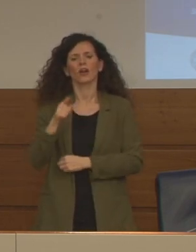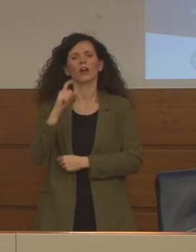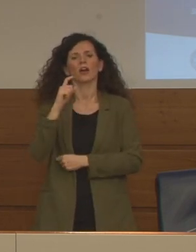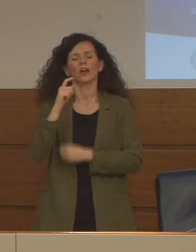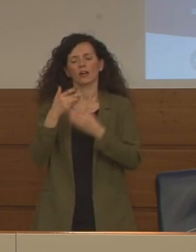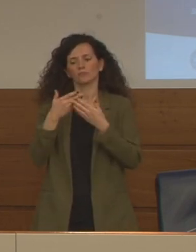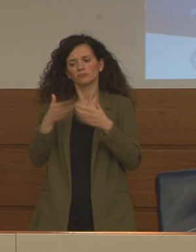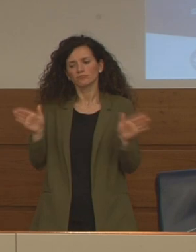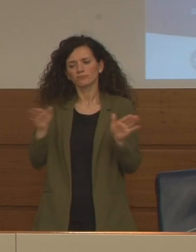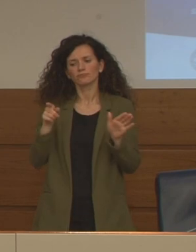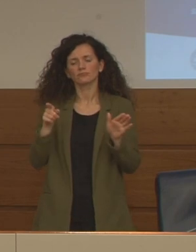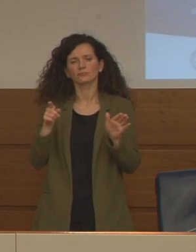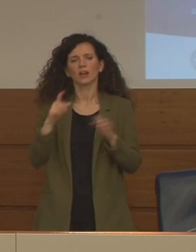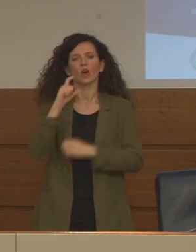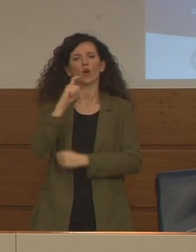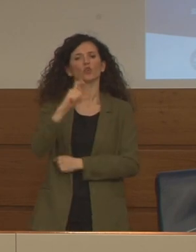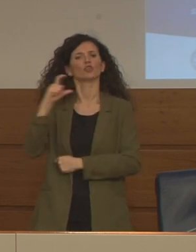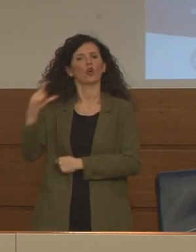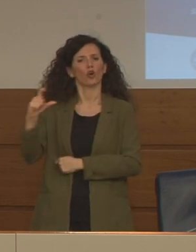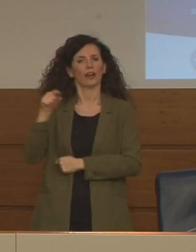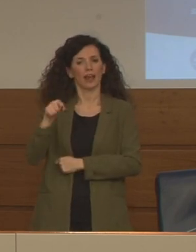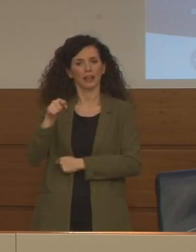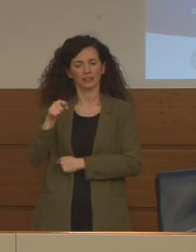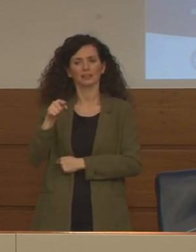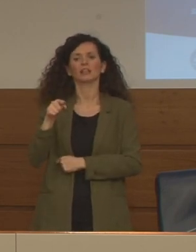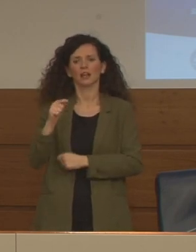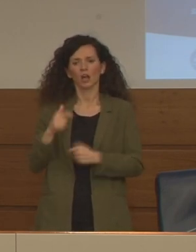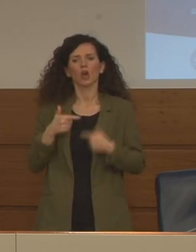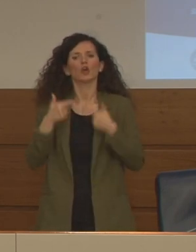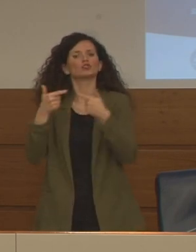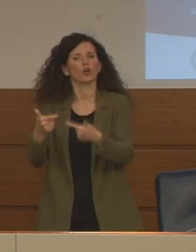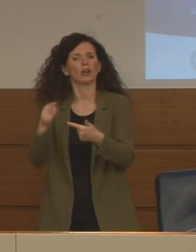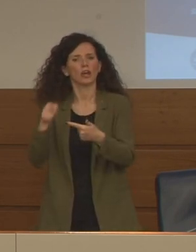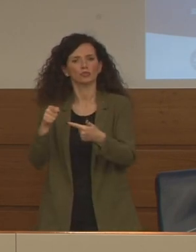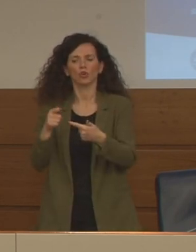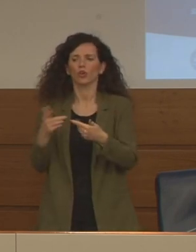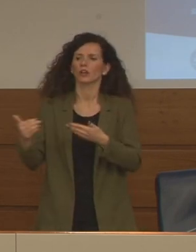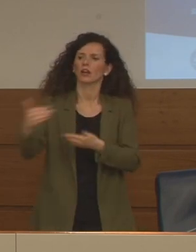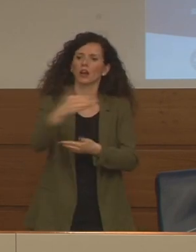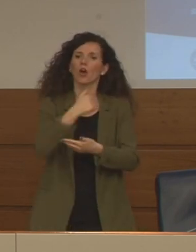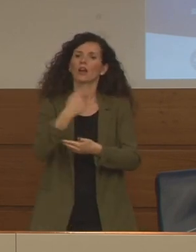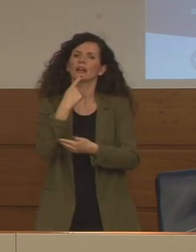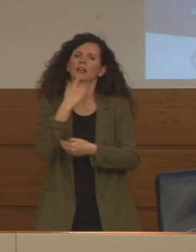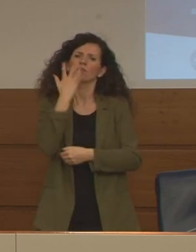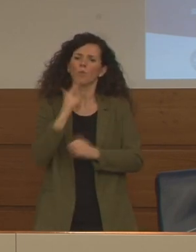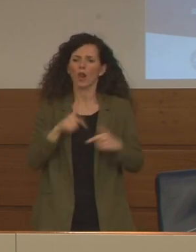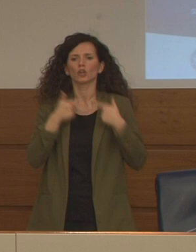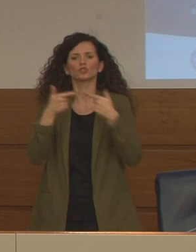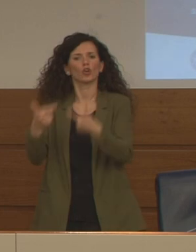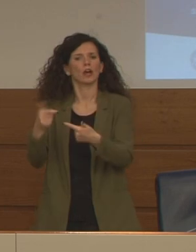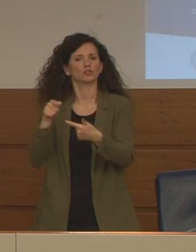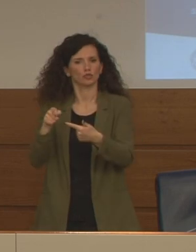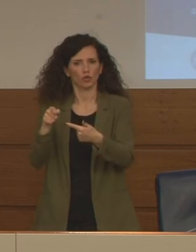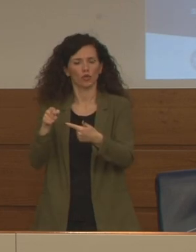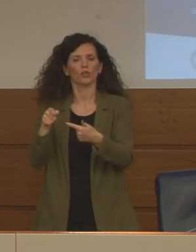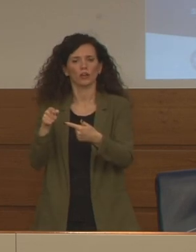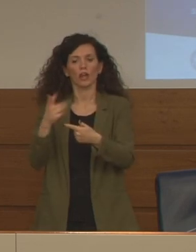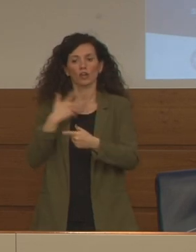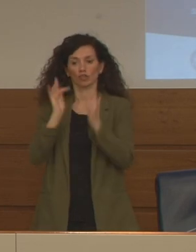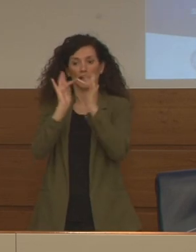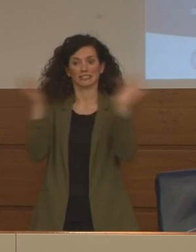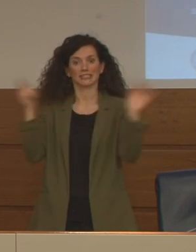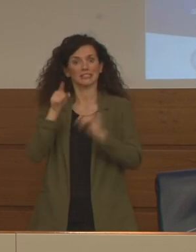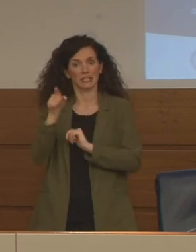per raccogliere le donazioni da parte dei nostri connazionali e troverete sul sito